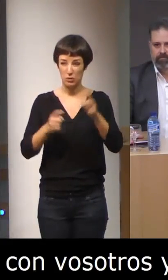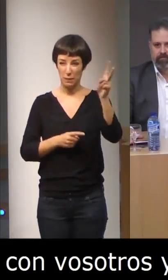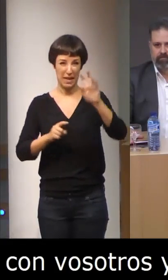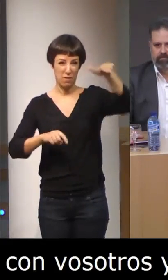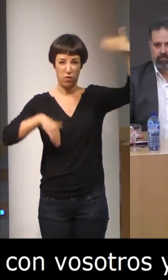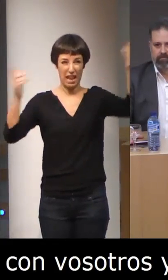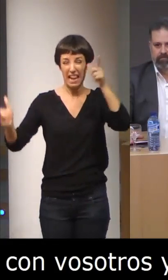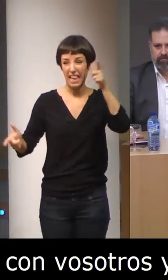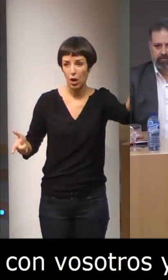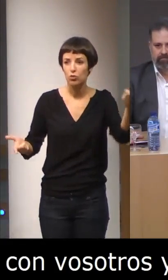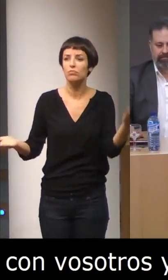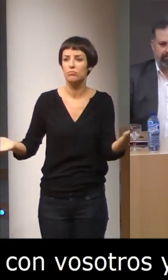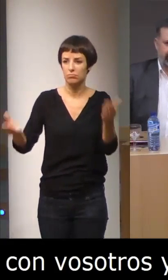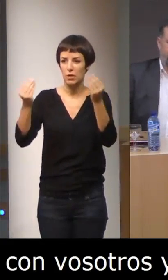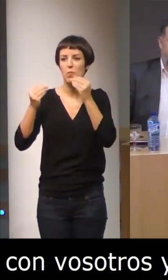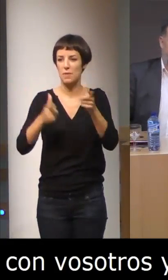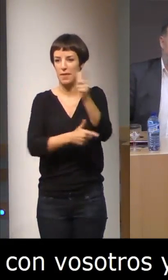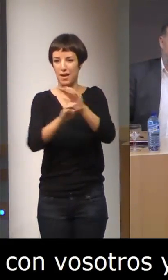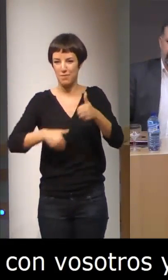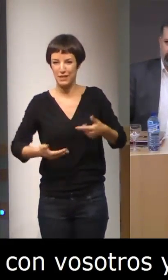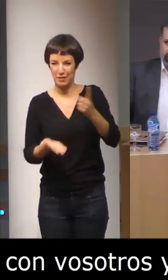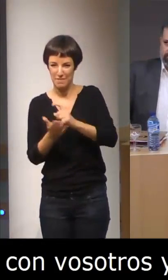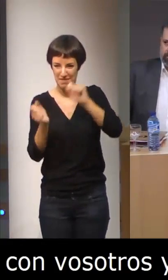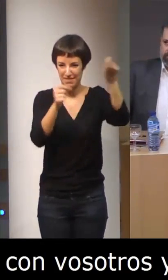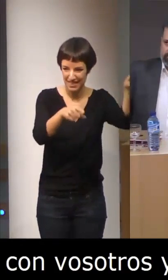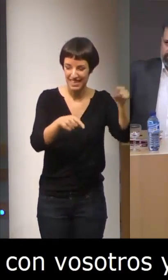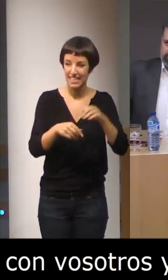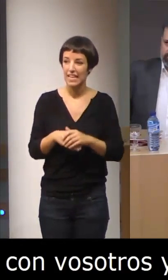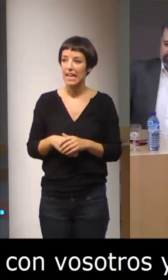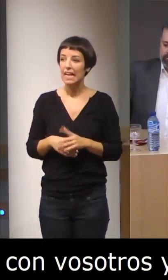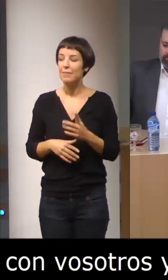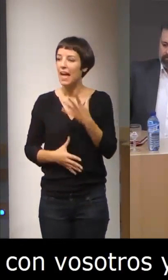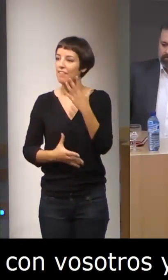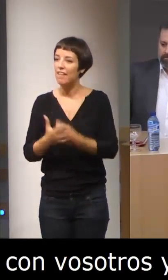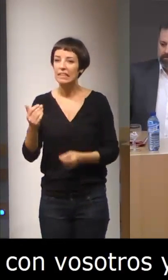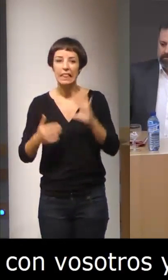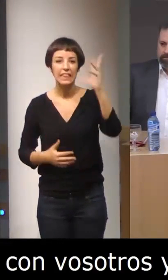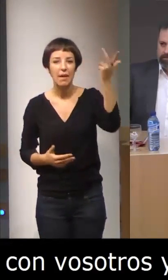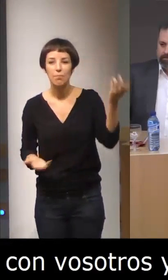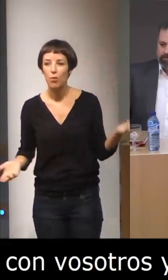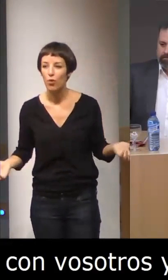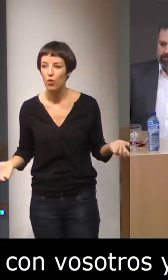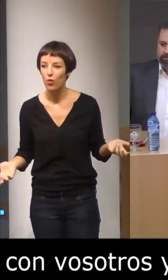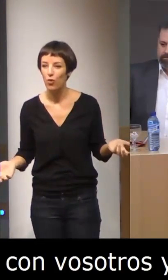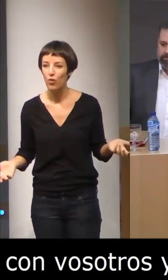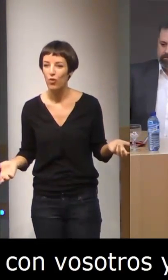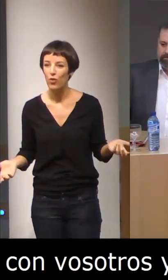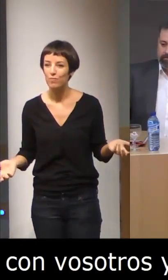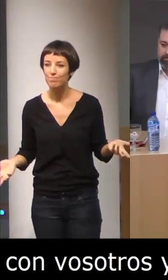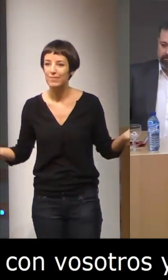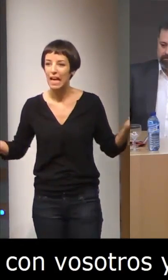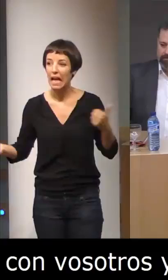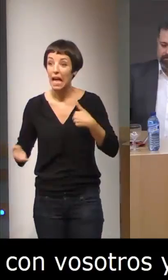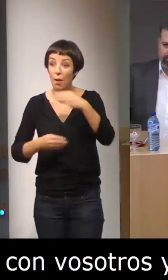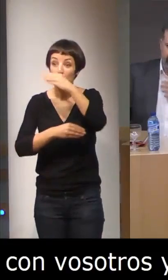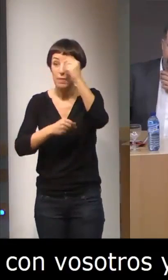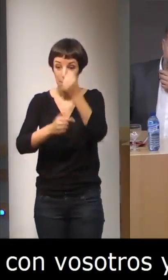un buen un buen viaje de regreso y lo único que nos ha fallado fue el tiempo pero es que eh Me olvidé